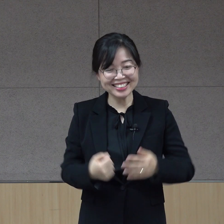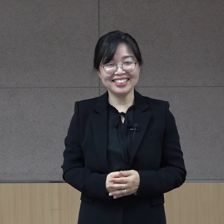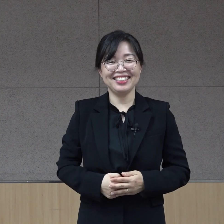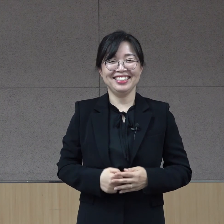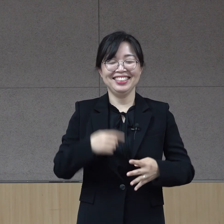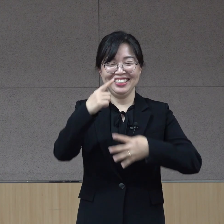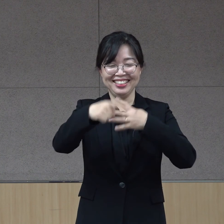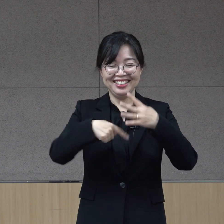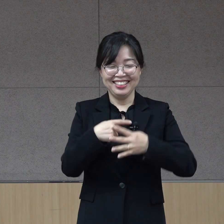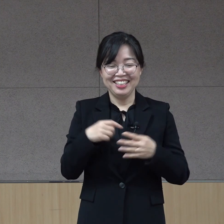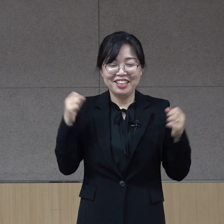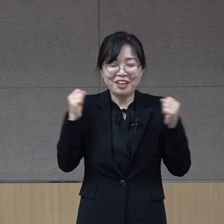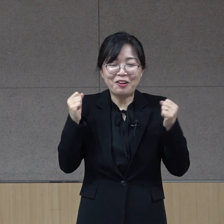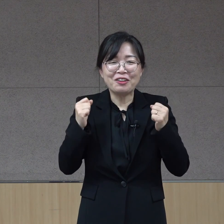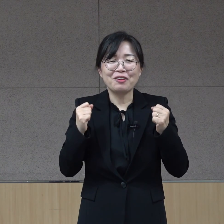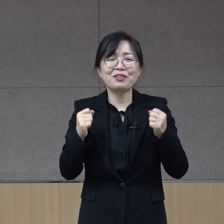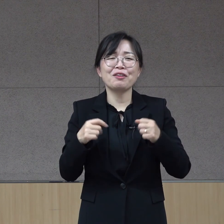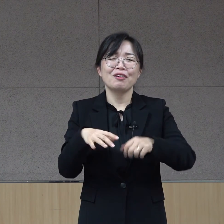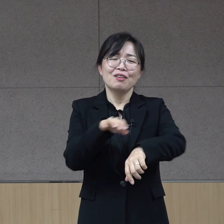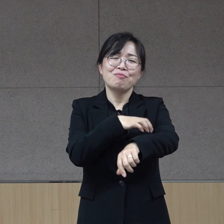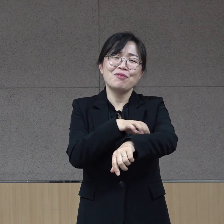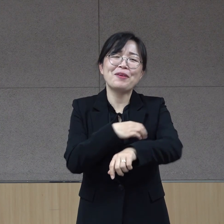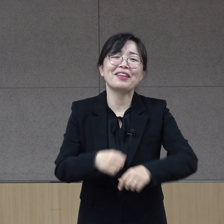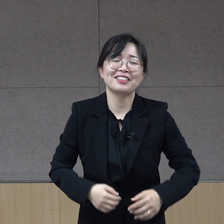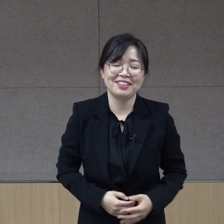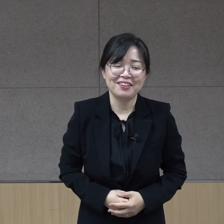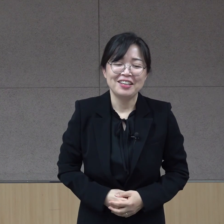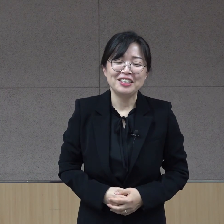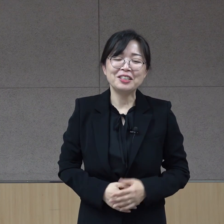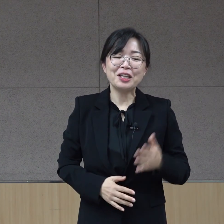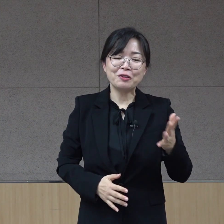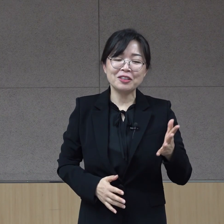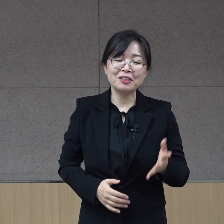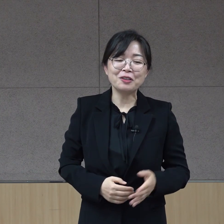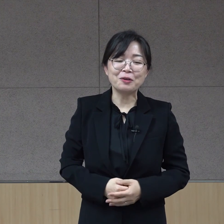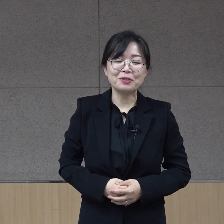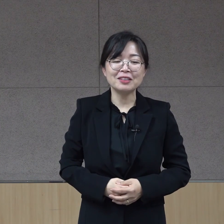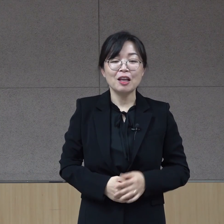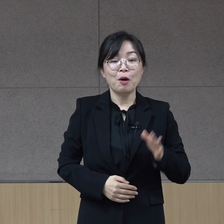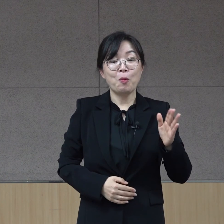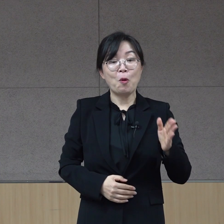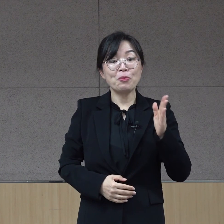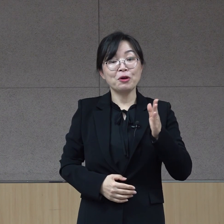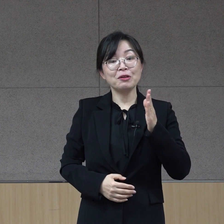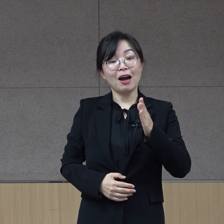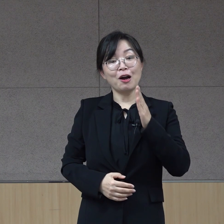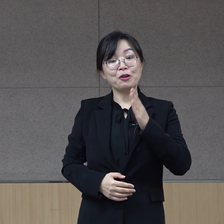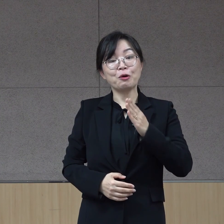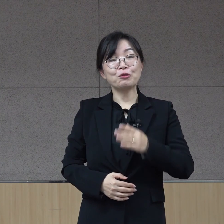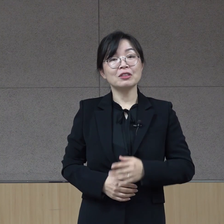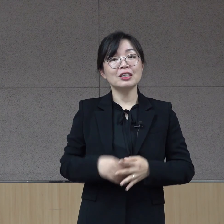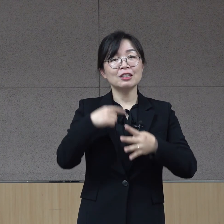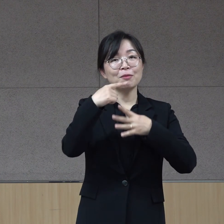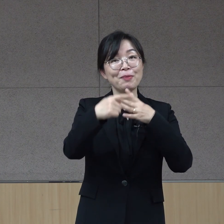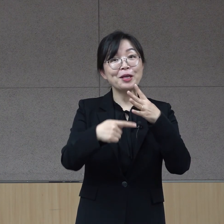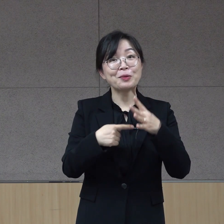가을, 겨울 어때요? 불편하죠. 이런 경우는 봄, 여름, 가을, 겨울을 이걸